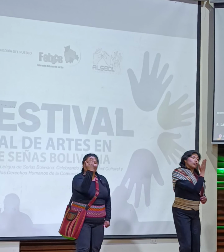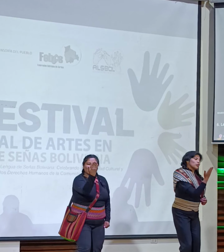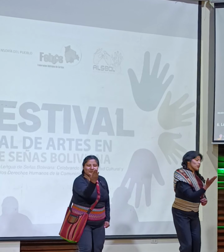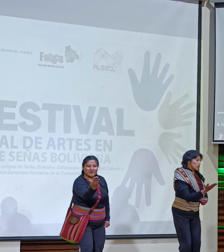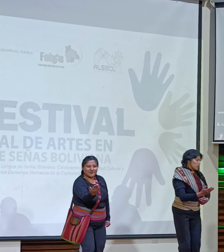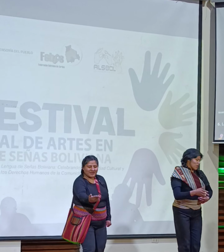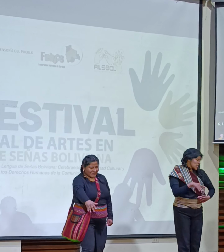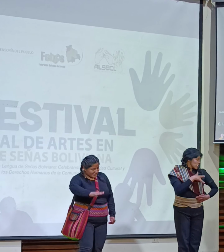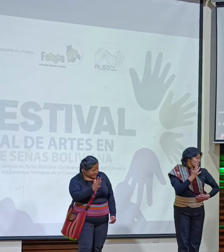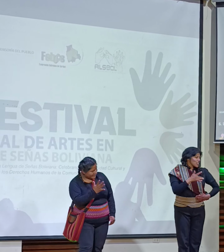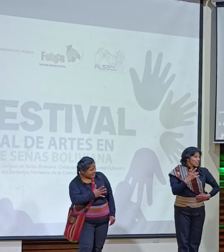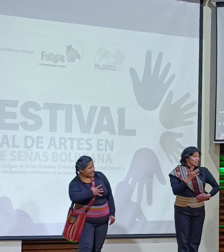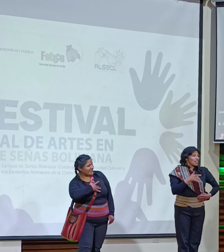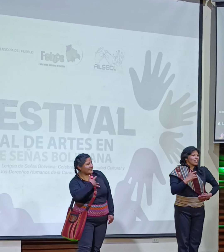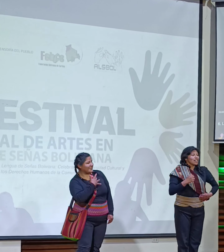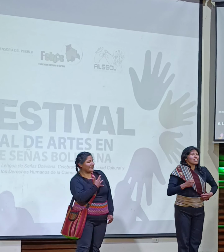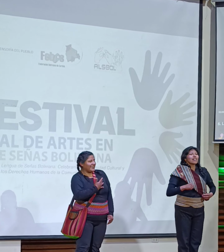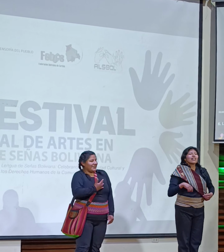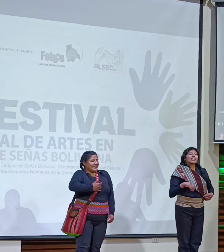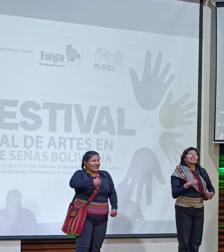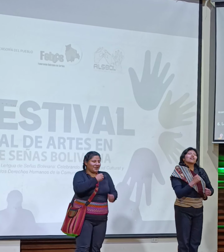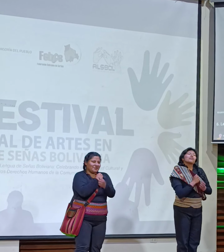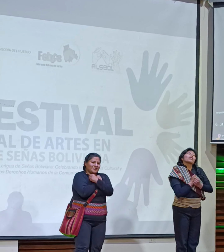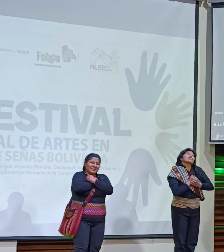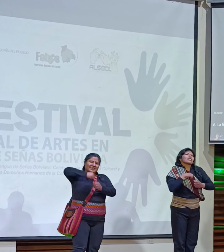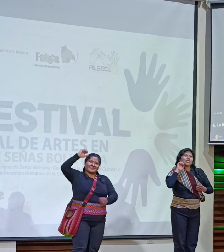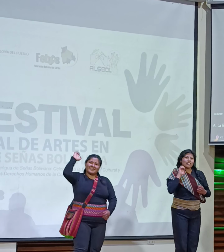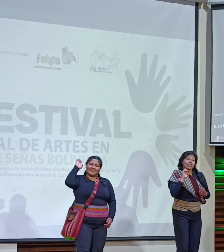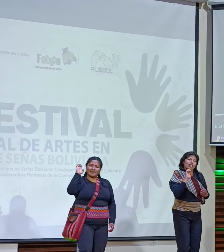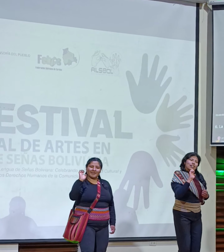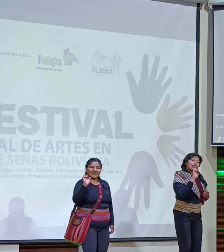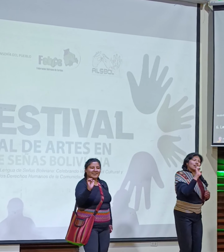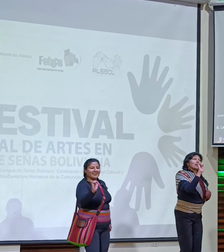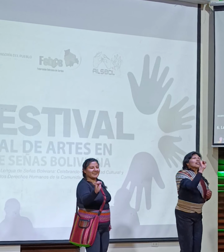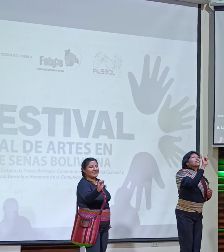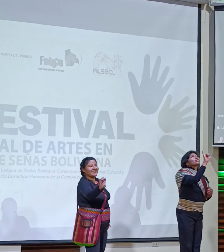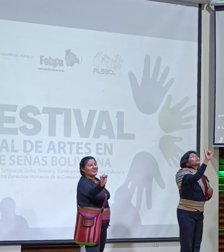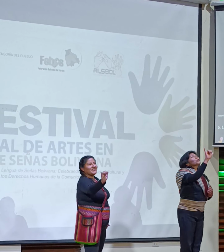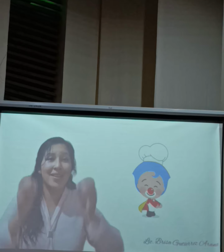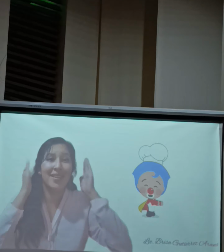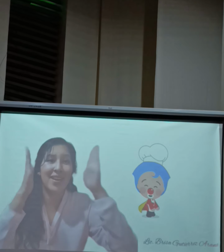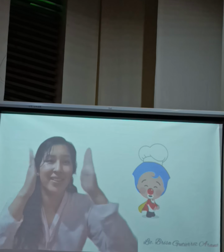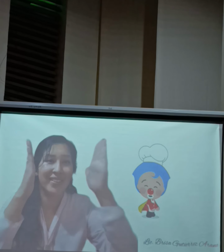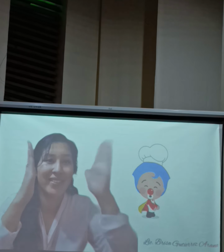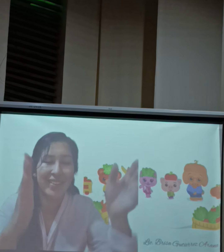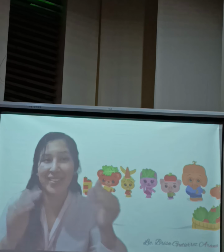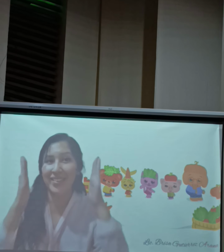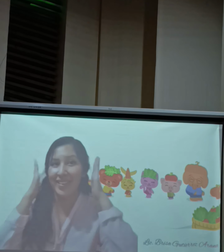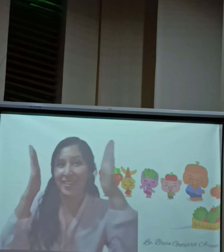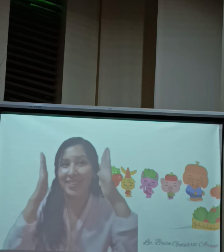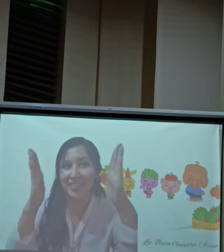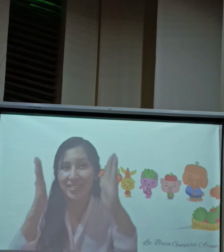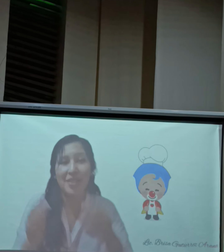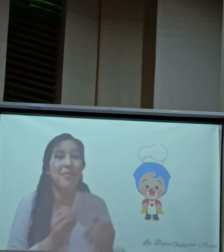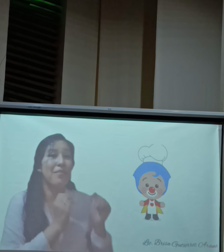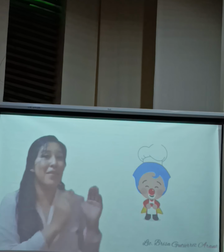la lengua de señas, a instruir a las personas sordas, han visto en esta jornada niños desde 5, 6 años hasta